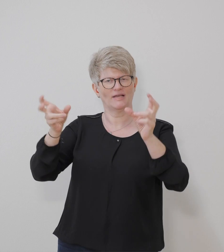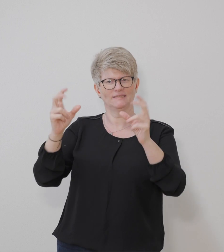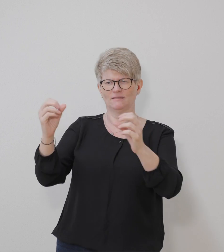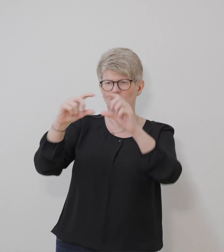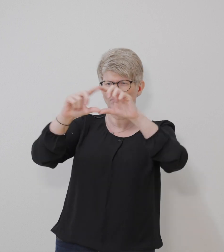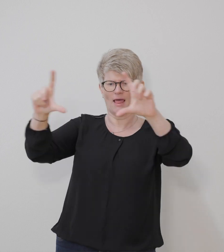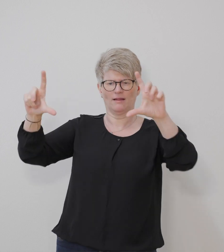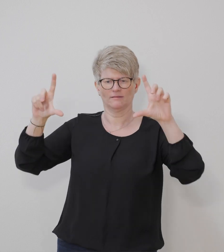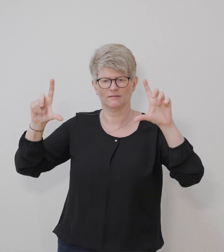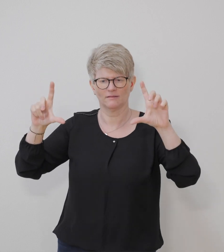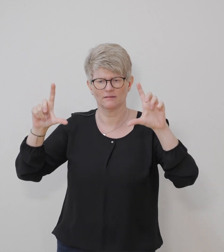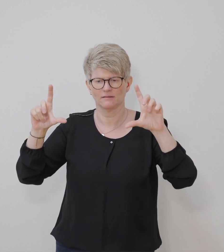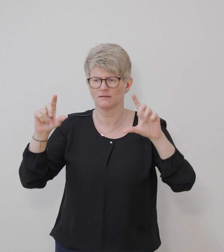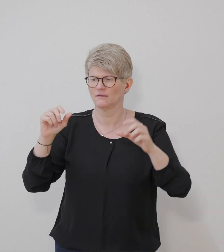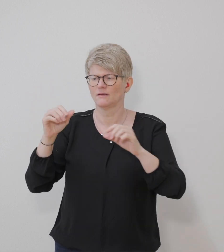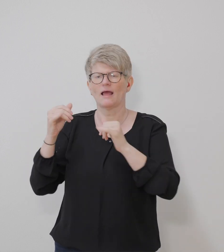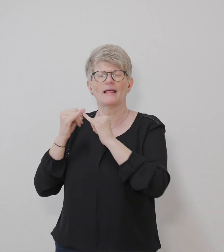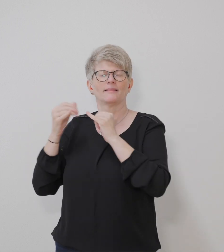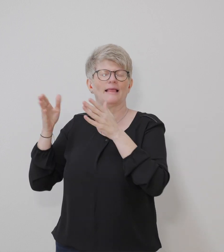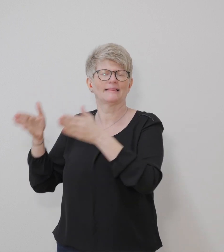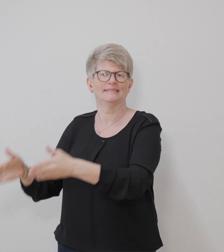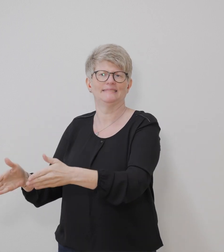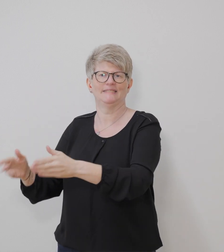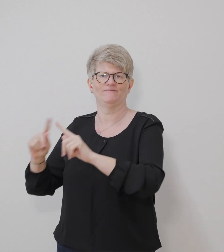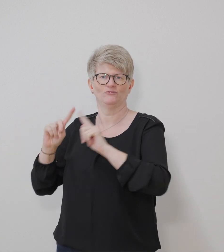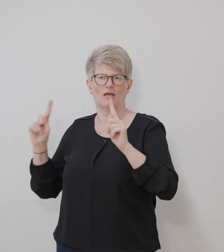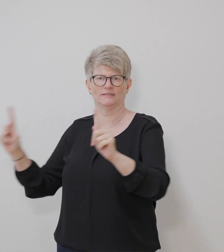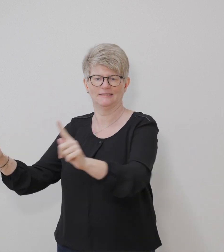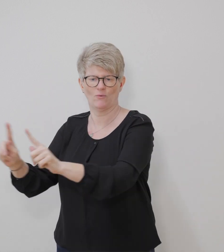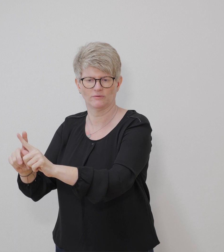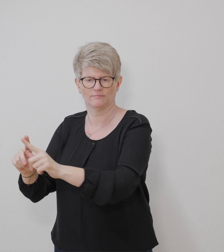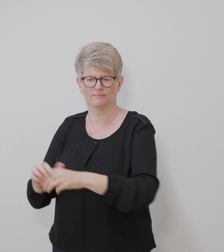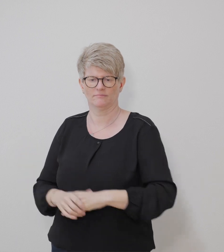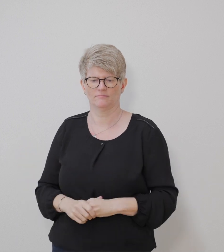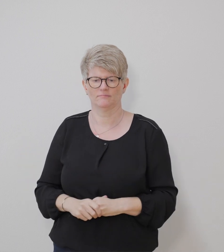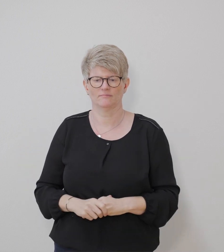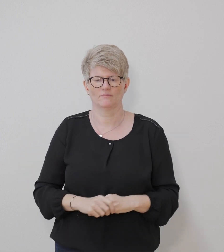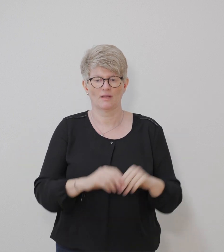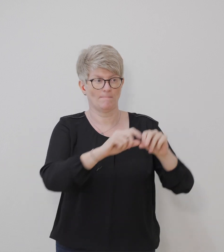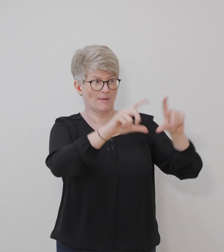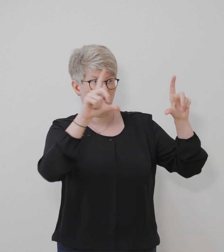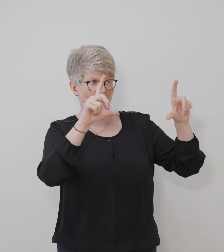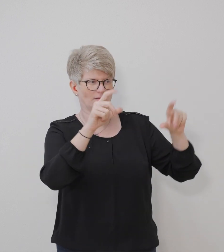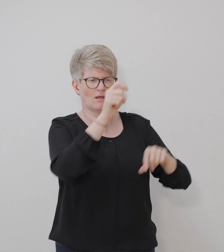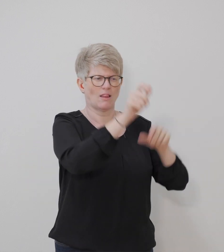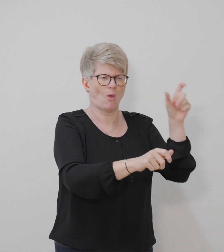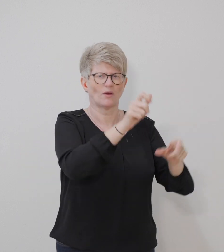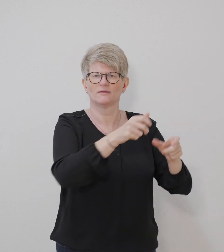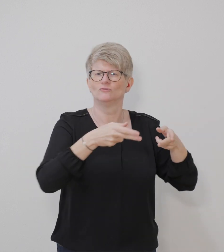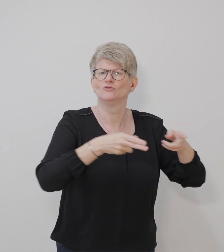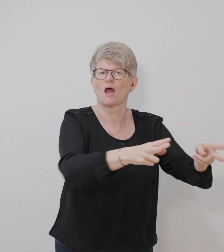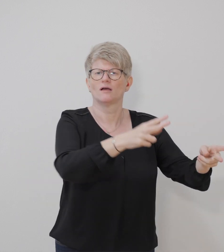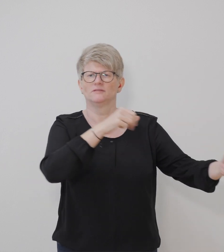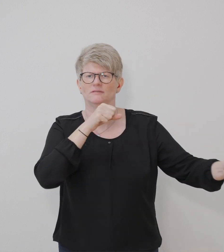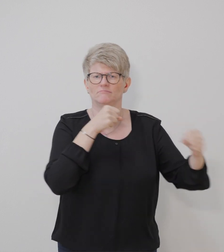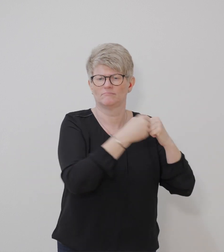von Intensivstationen, Bilder von Menschen, die mit dem Tod ringen. Ich sehe Bilder von